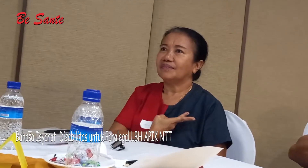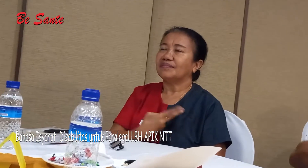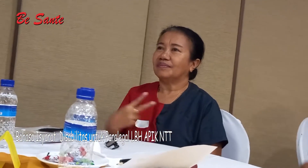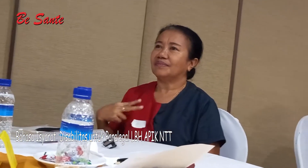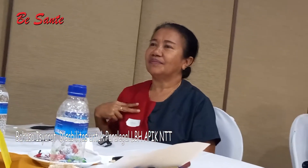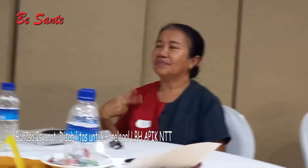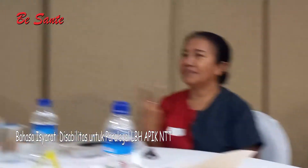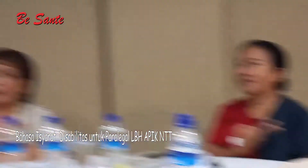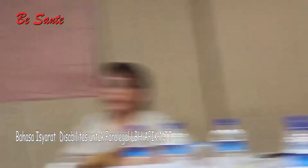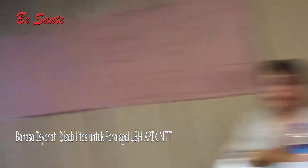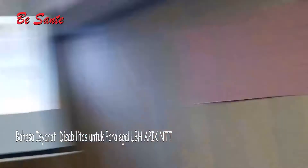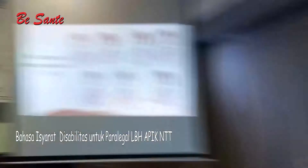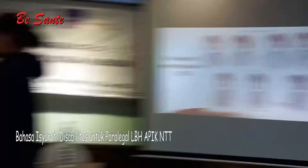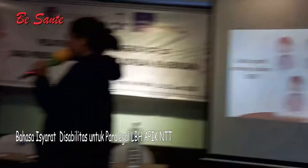betul. Nah, kami mereka